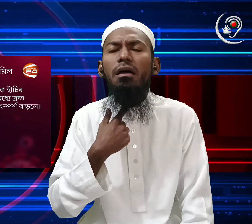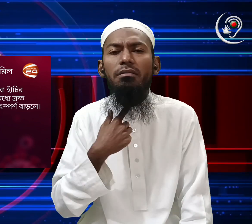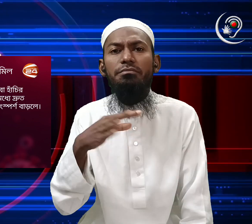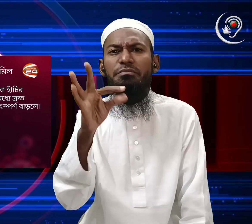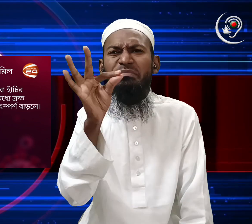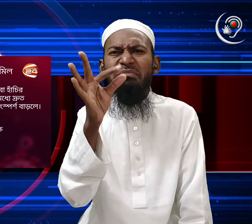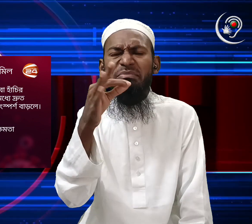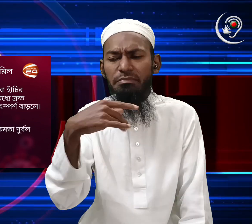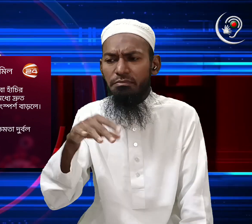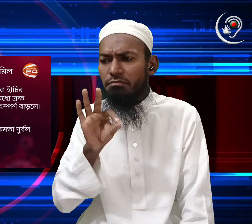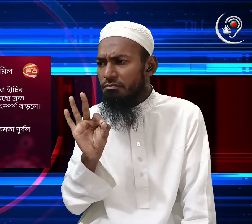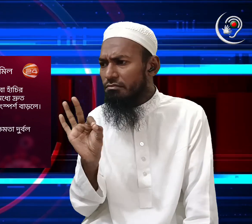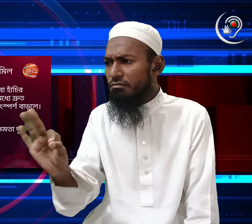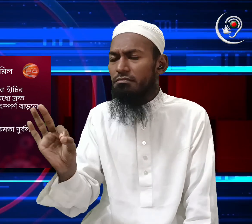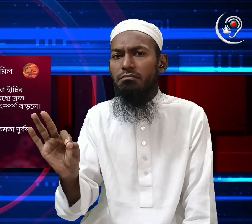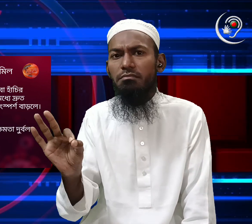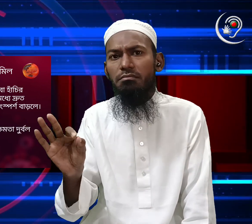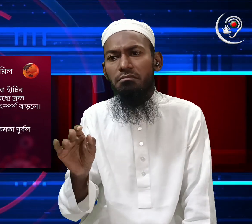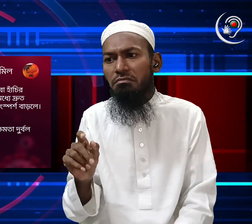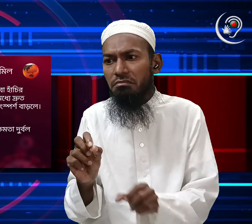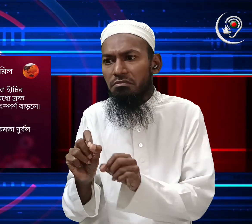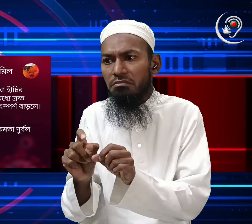ব্যক্তির মধ্যে দ্রুত সংক্রমিত হতে পারে।